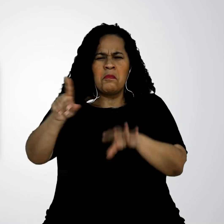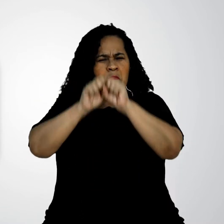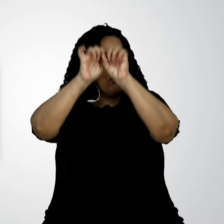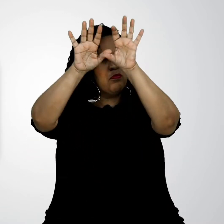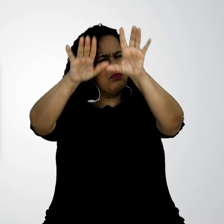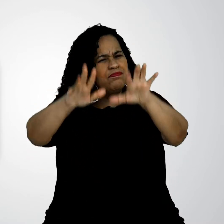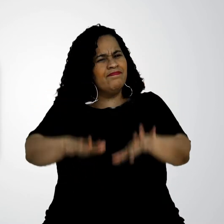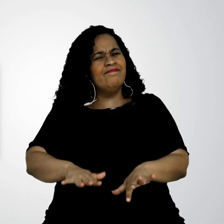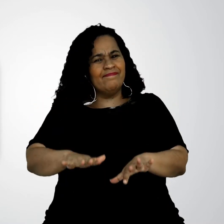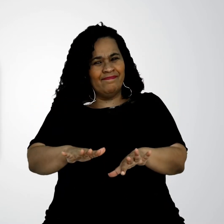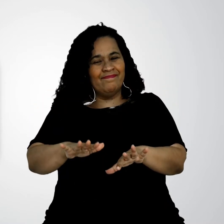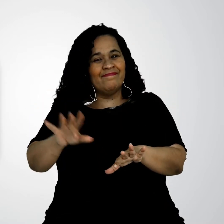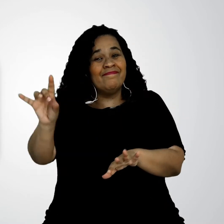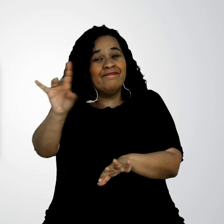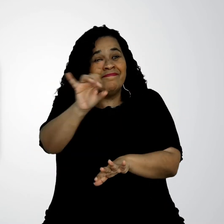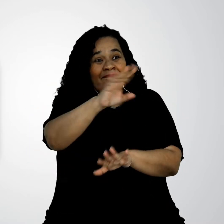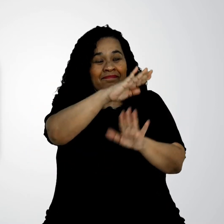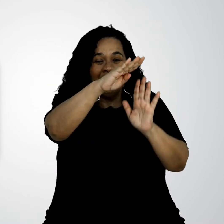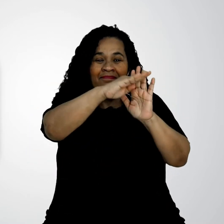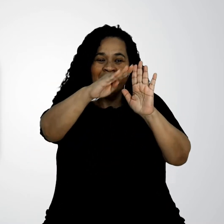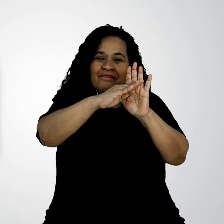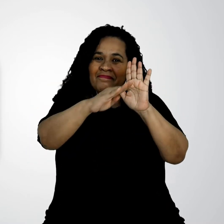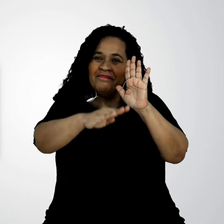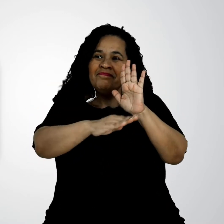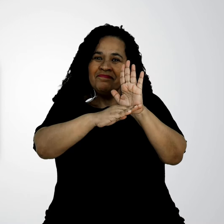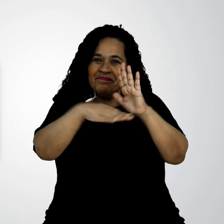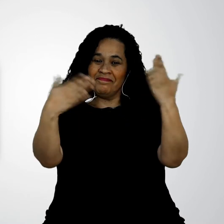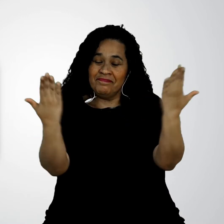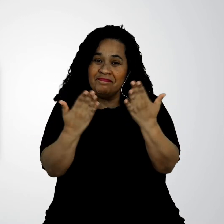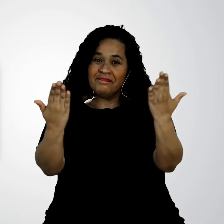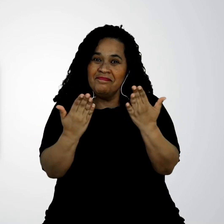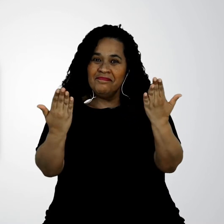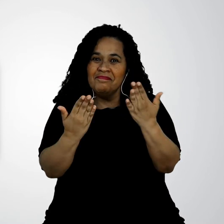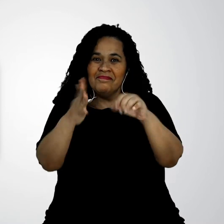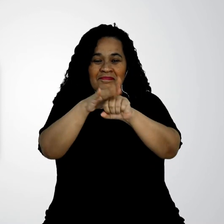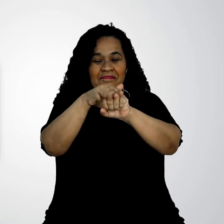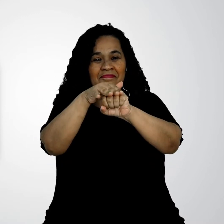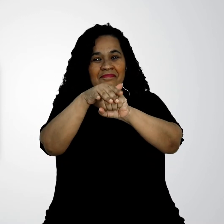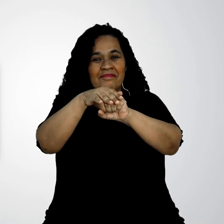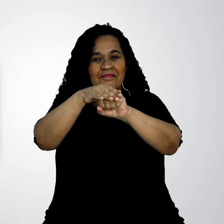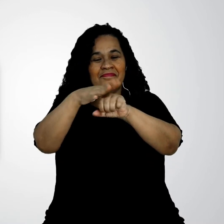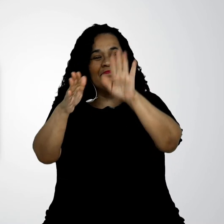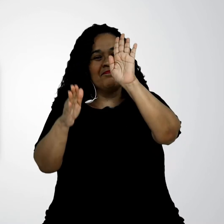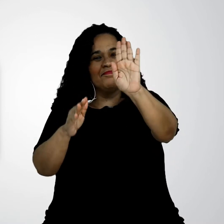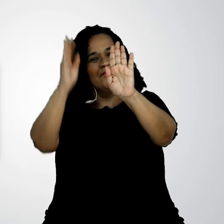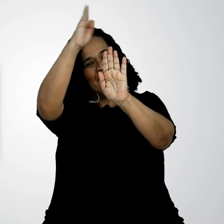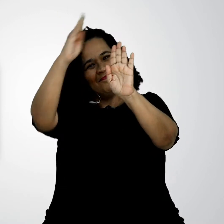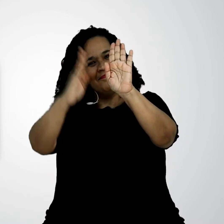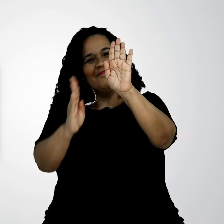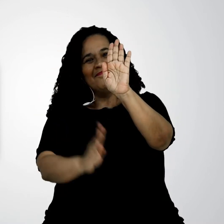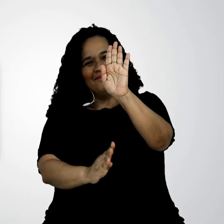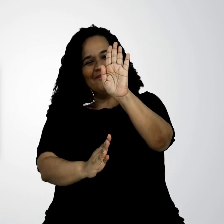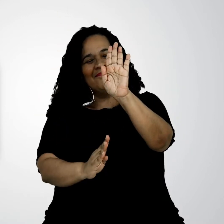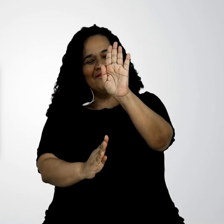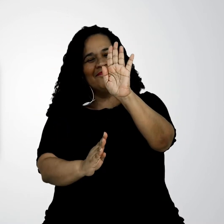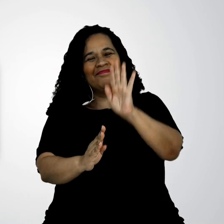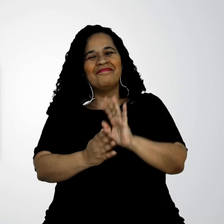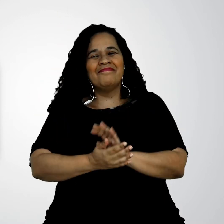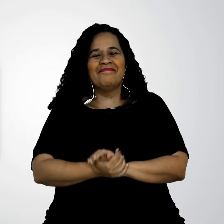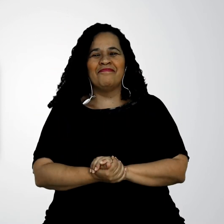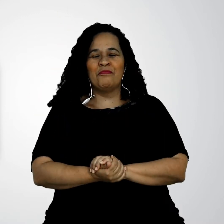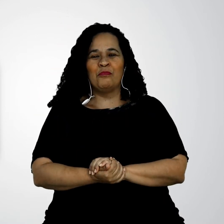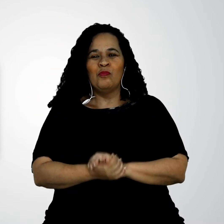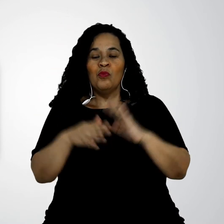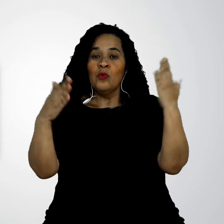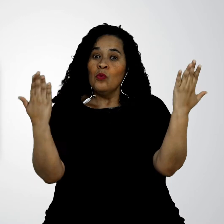abençoado com cada programa que está nessa nova grade aqui do canal dos Promessistas.